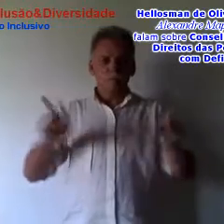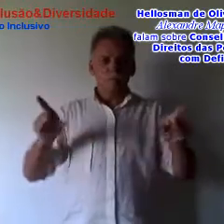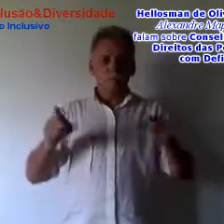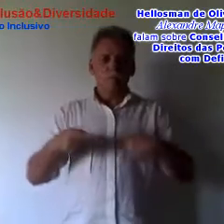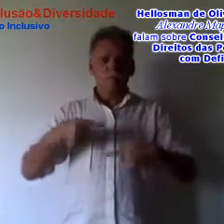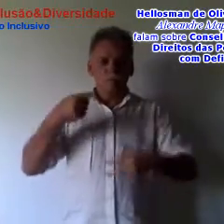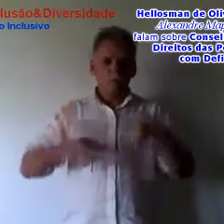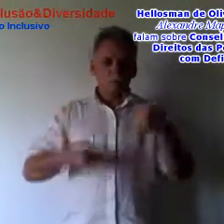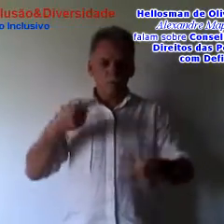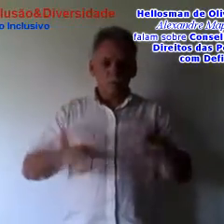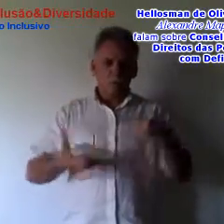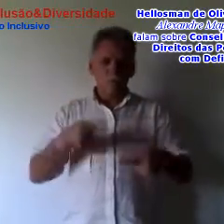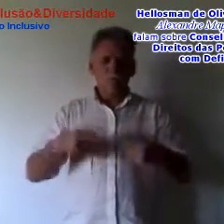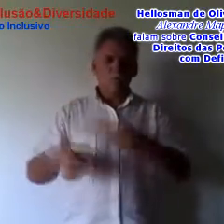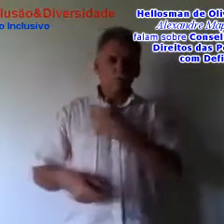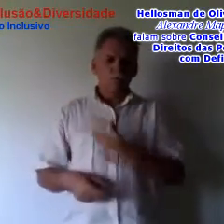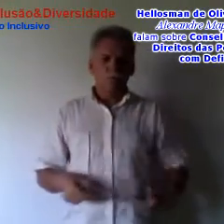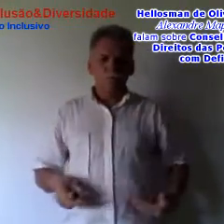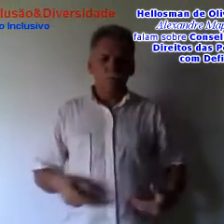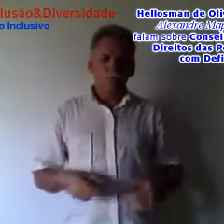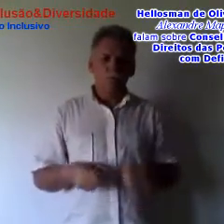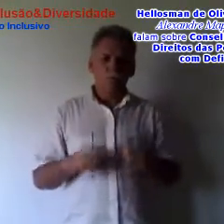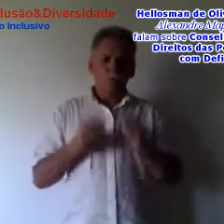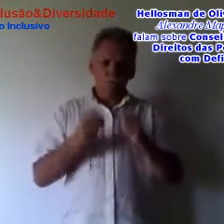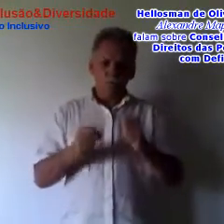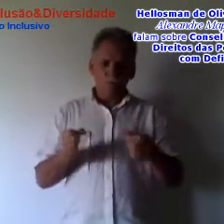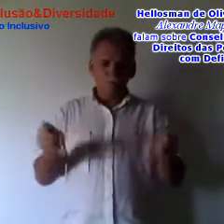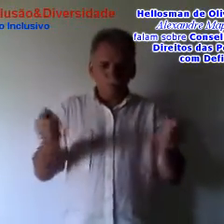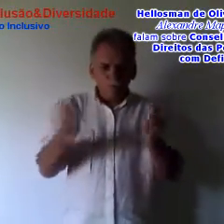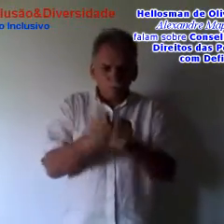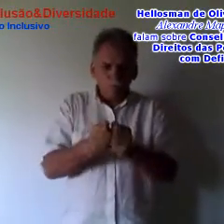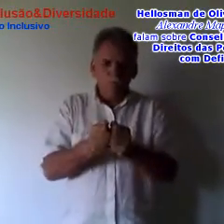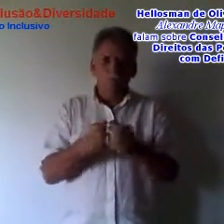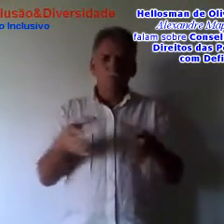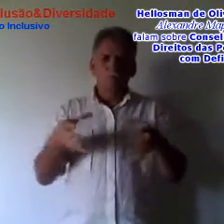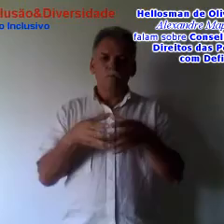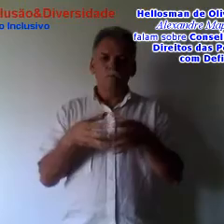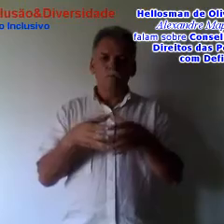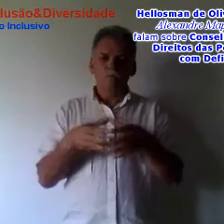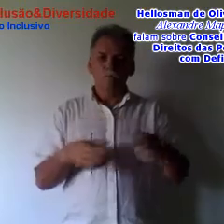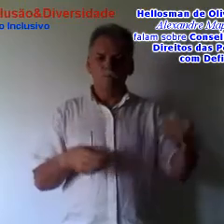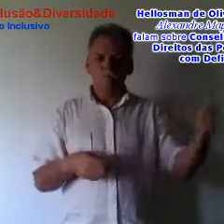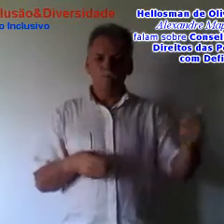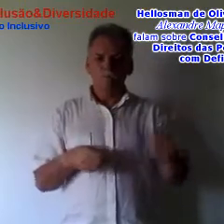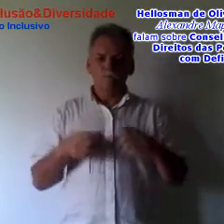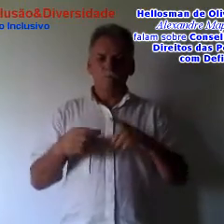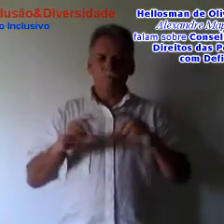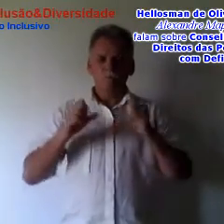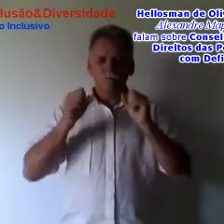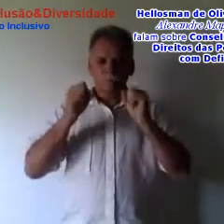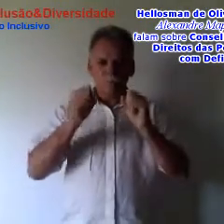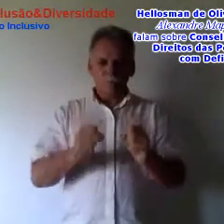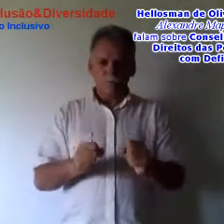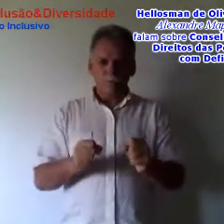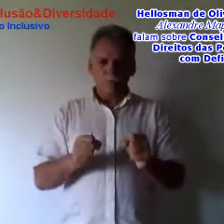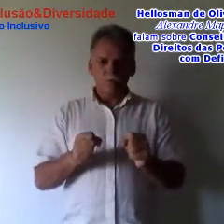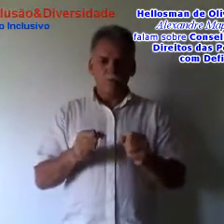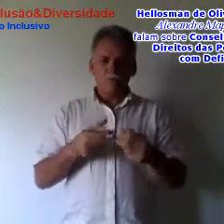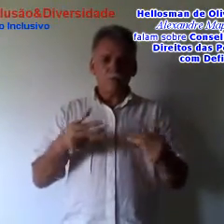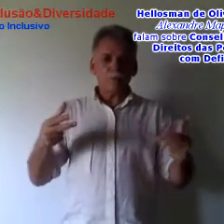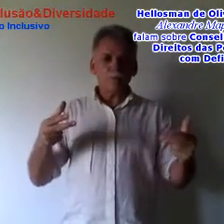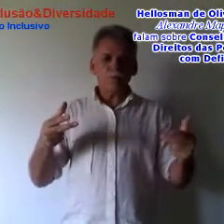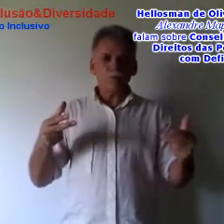políticas públicas viáveis, não factóides, né, momentâneos, não só defesa de